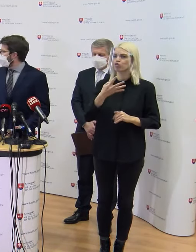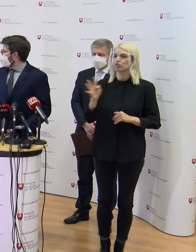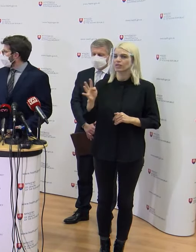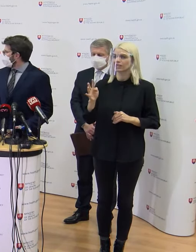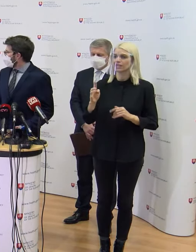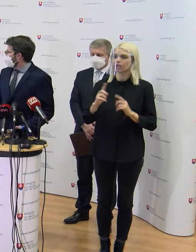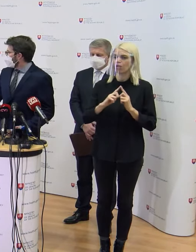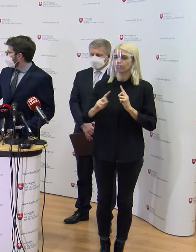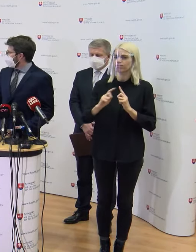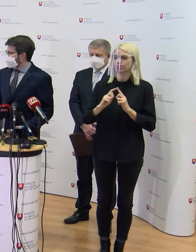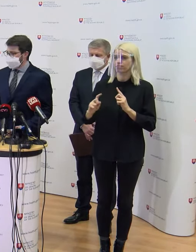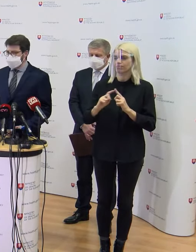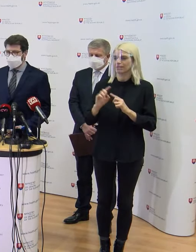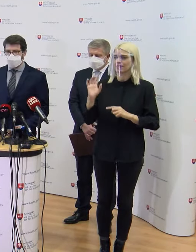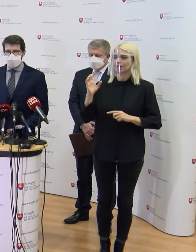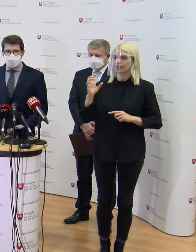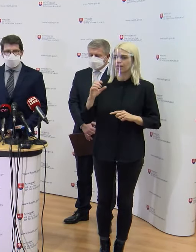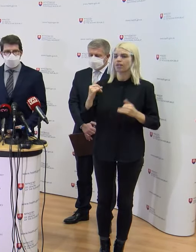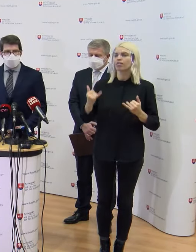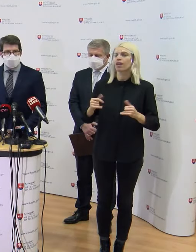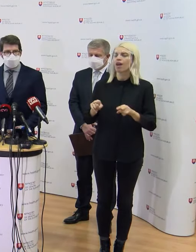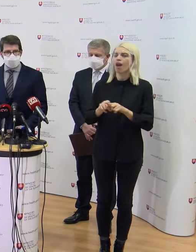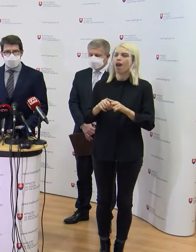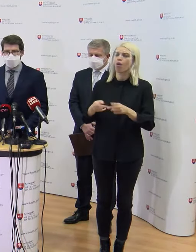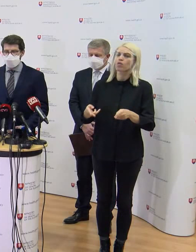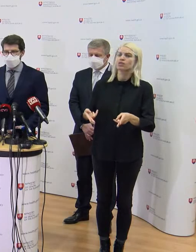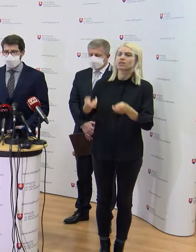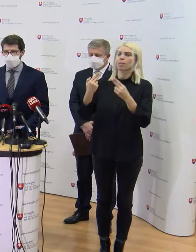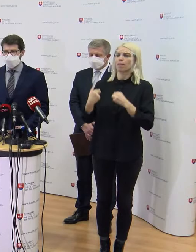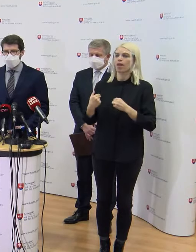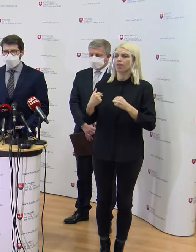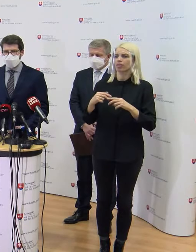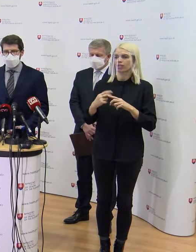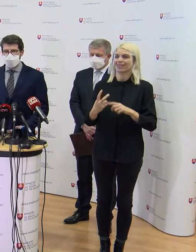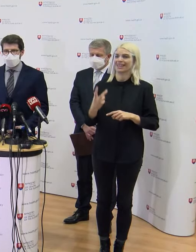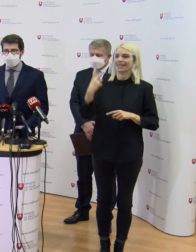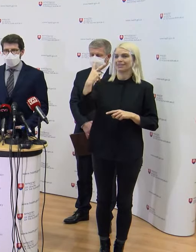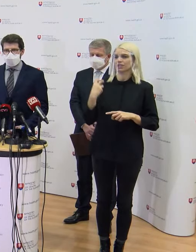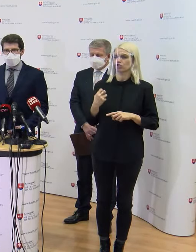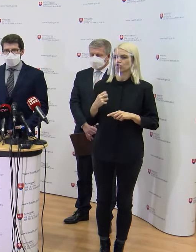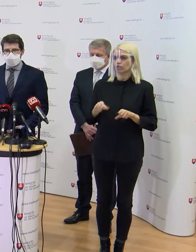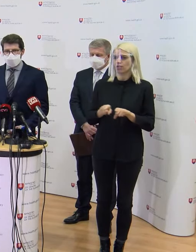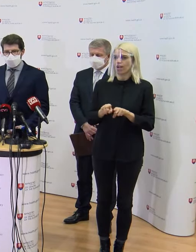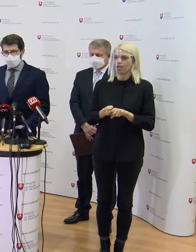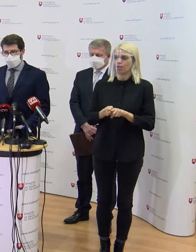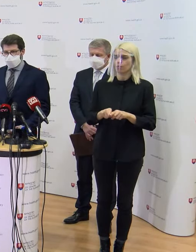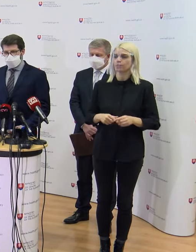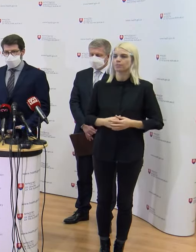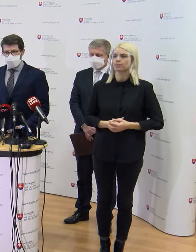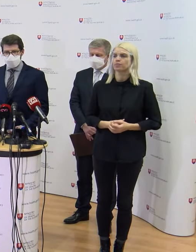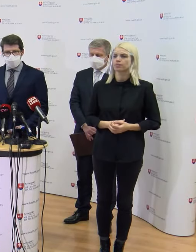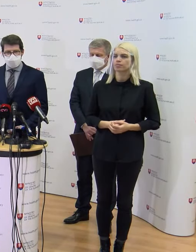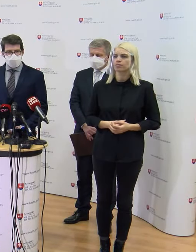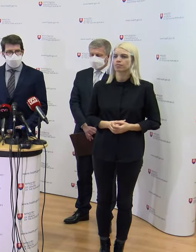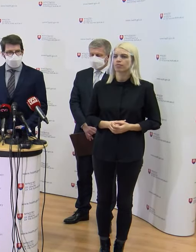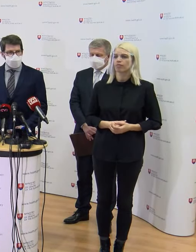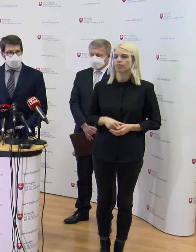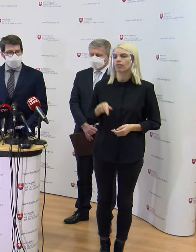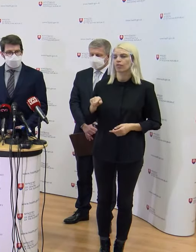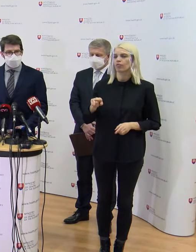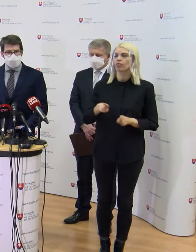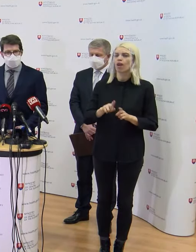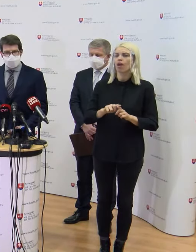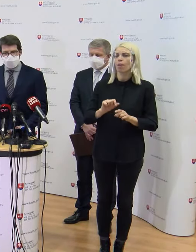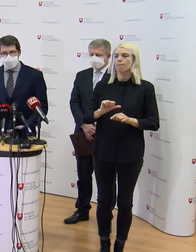výjazdov, čiže sme sa vrátili na úroveň spred približne 3 týždňov. Toto je také